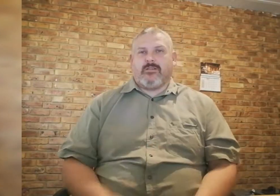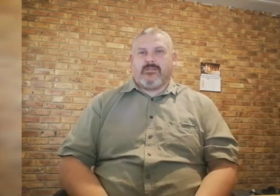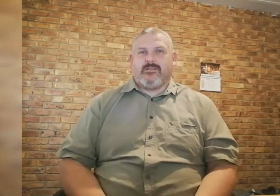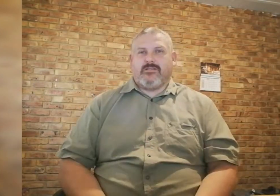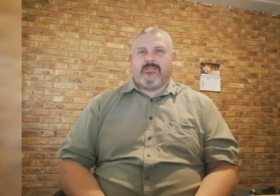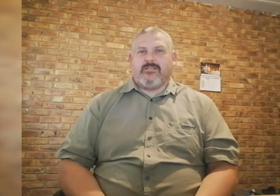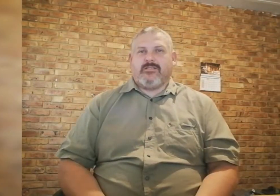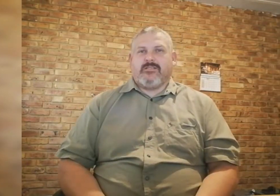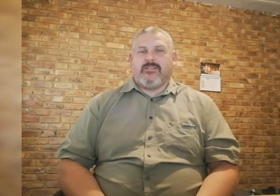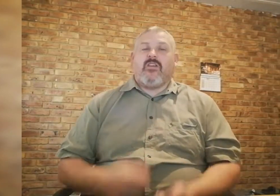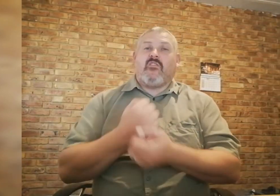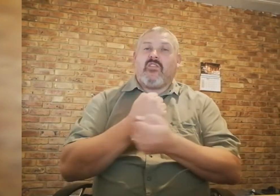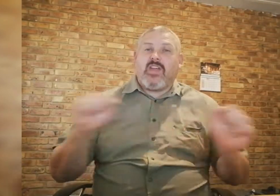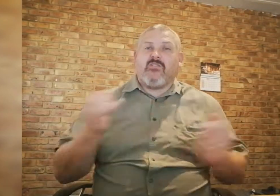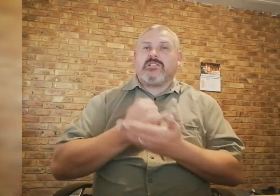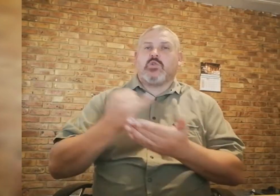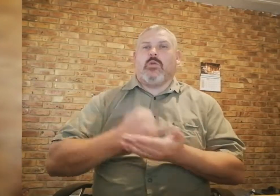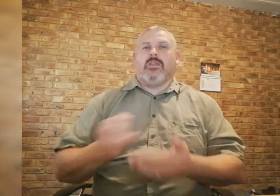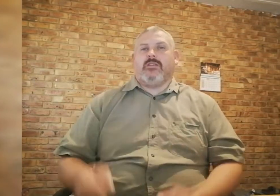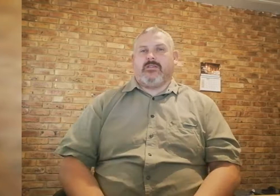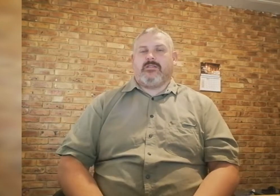maak. Vry van sonde.